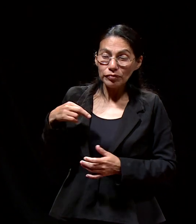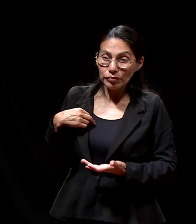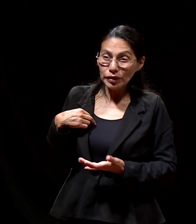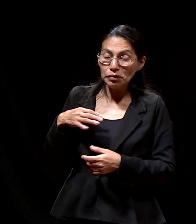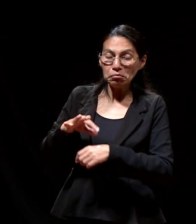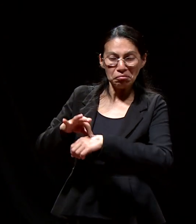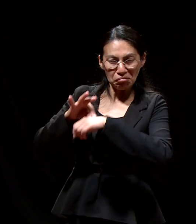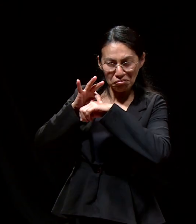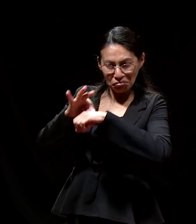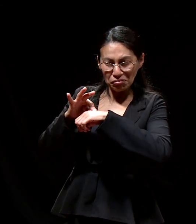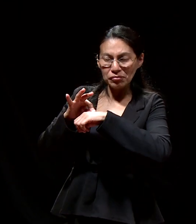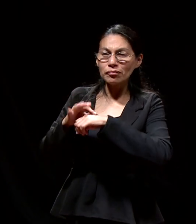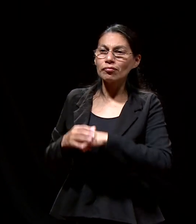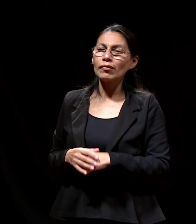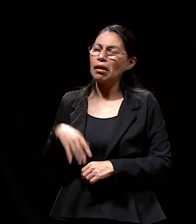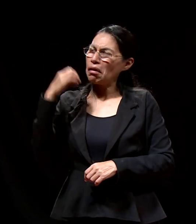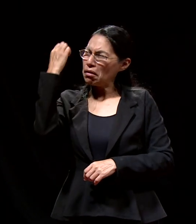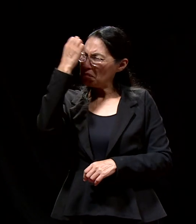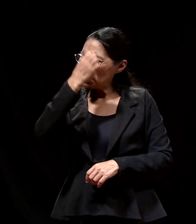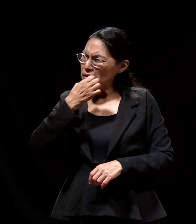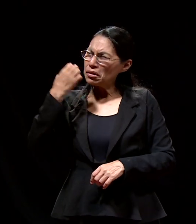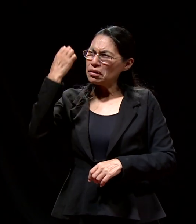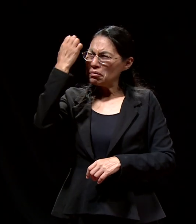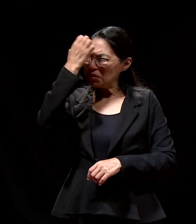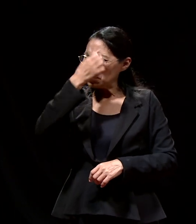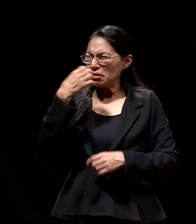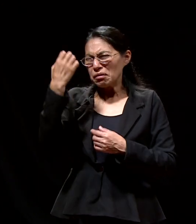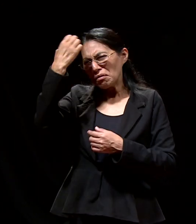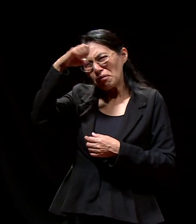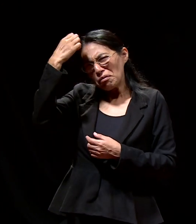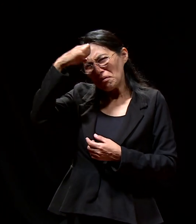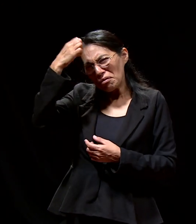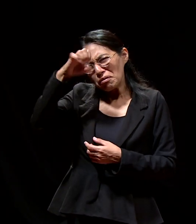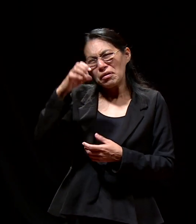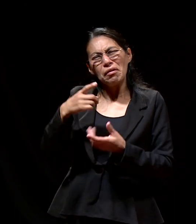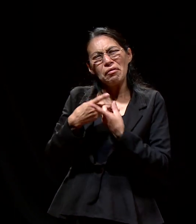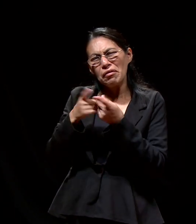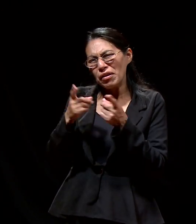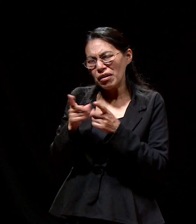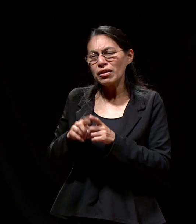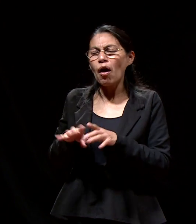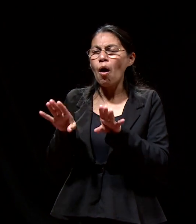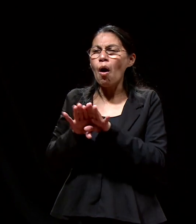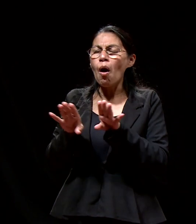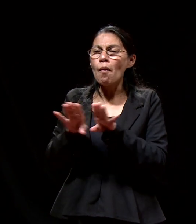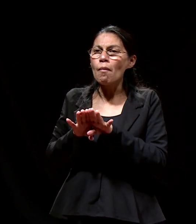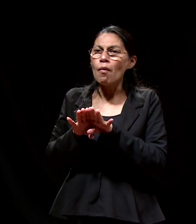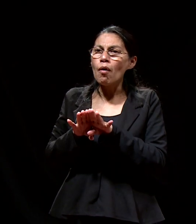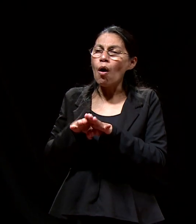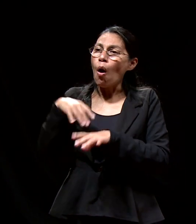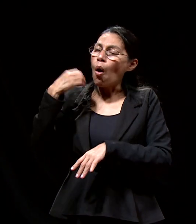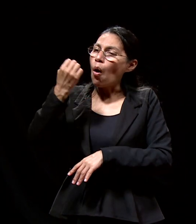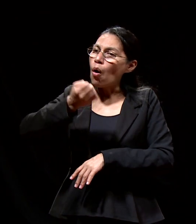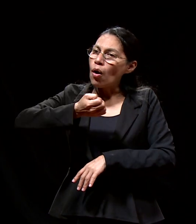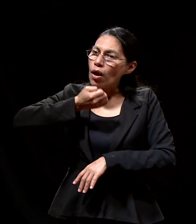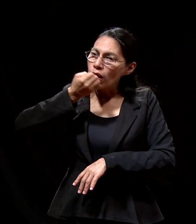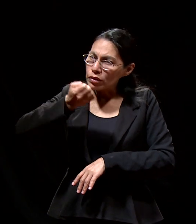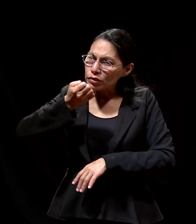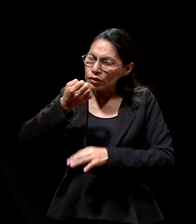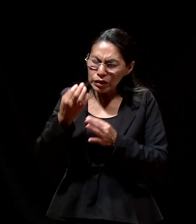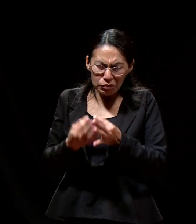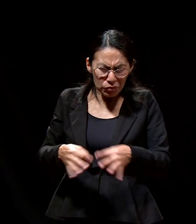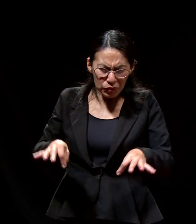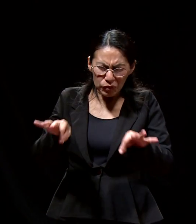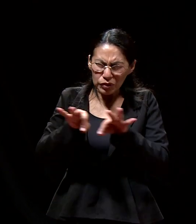podido constatar a través de muchas experiencias como la oración si es